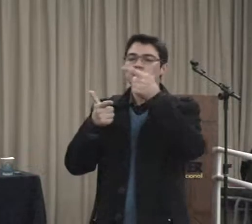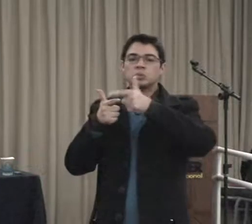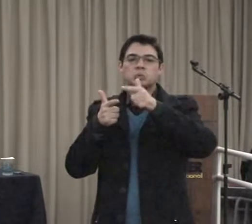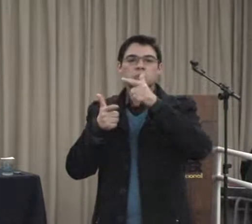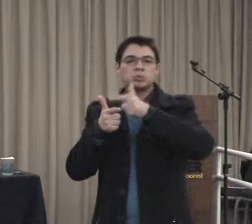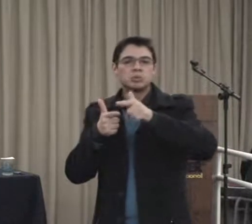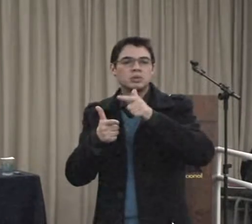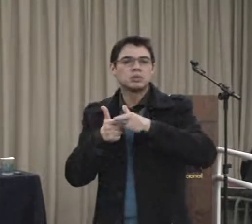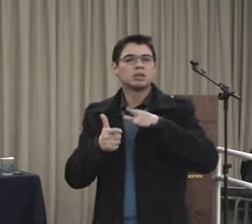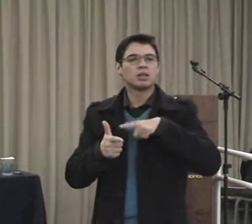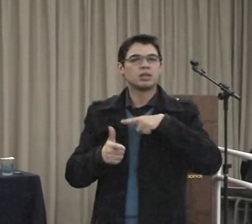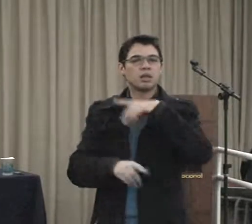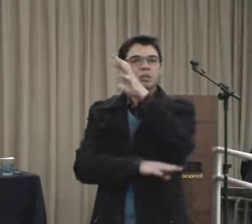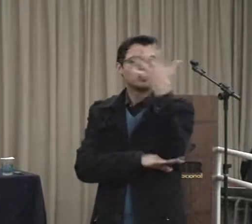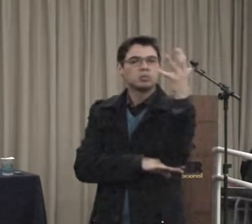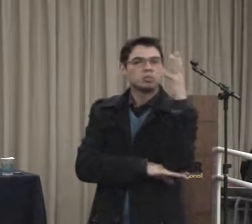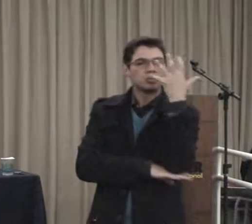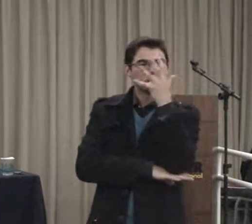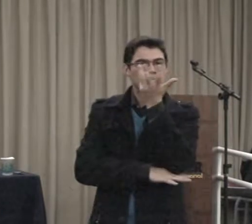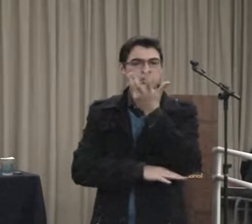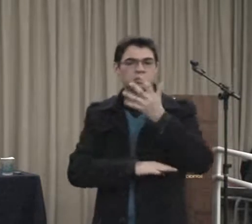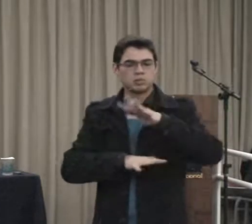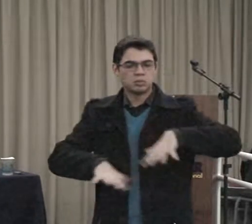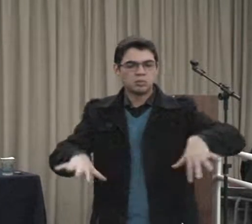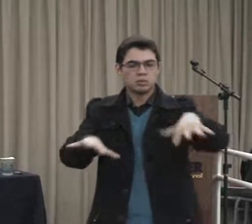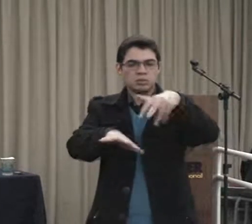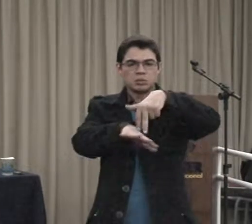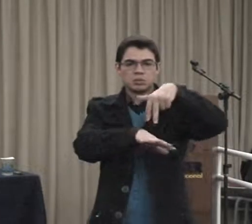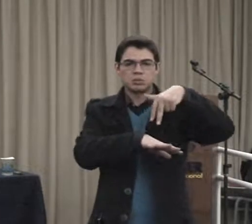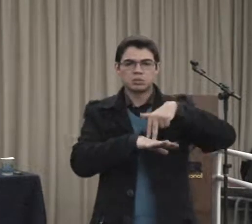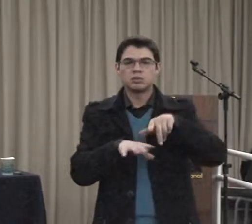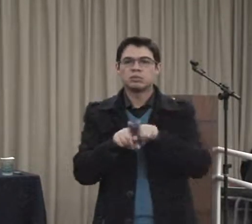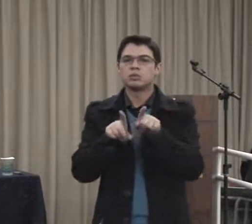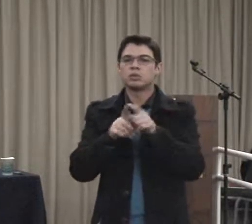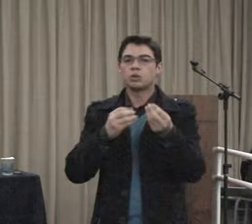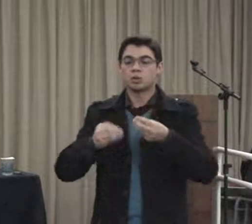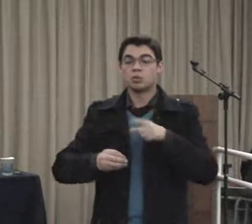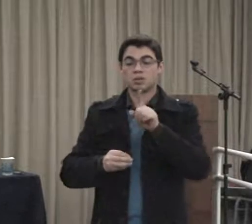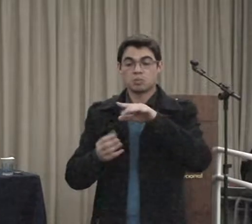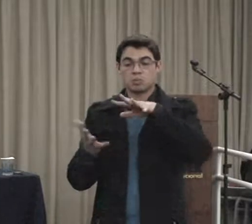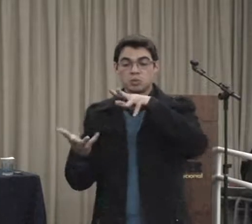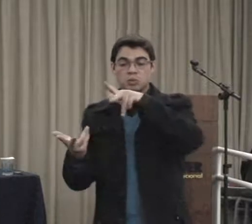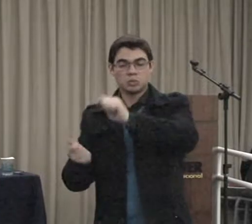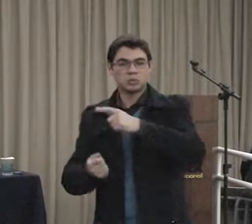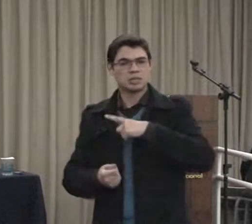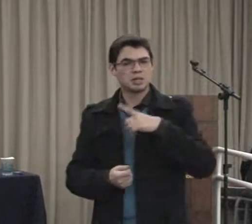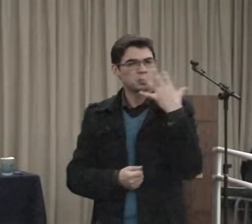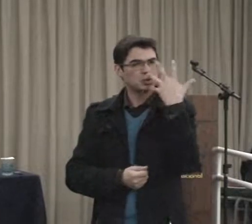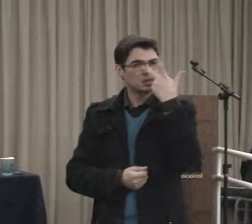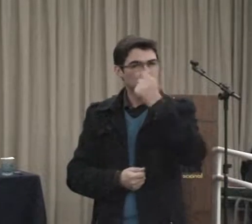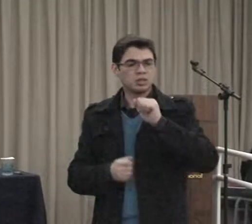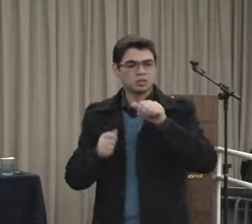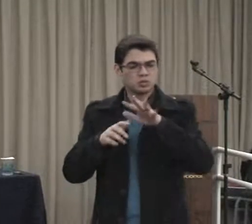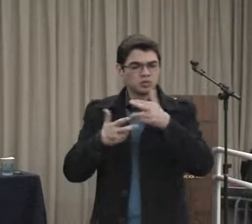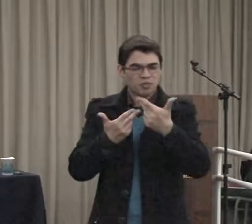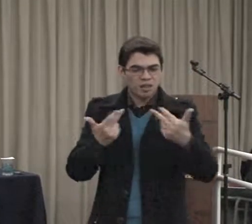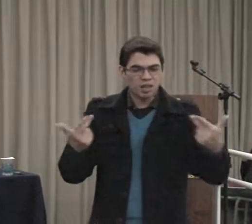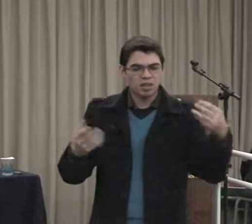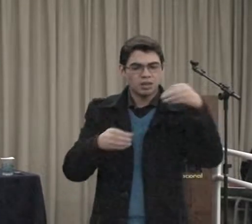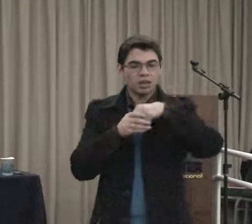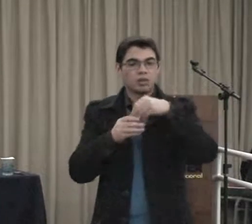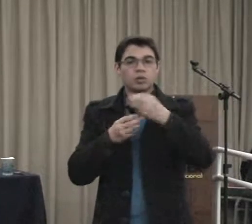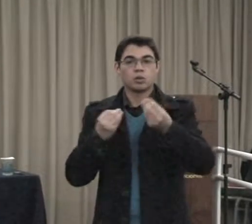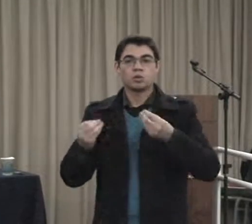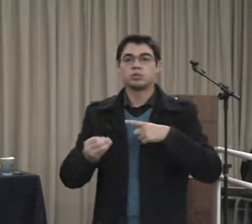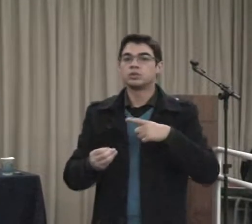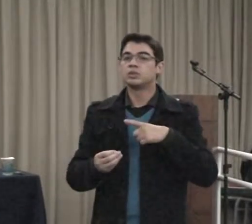da vitalidade, diversidade e beleza da Terra é um dever sagrado. E quando fala ali